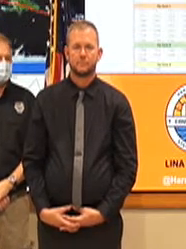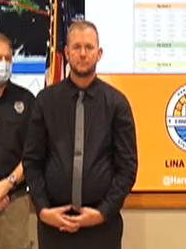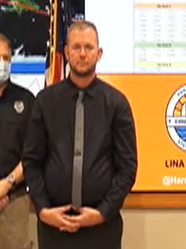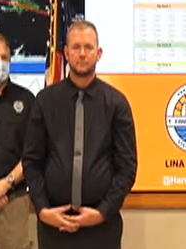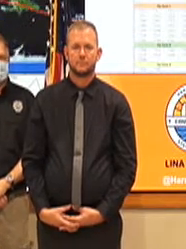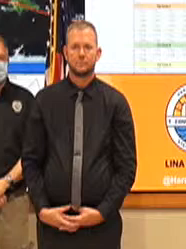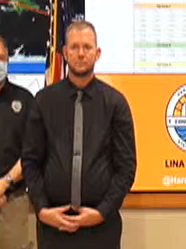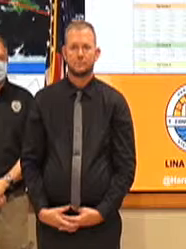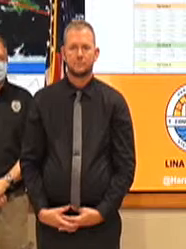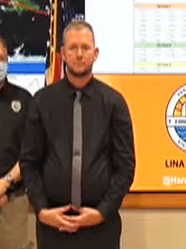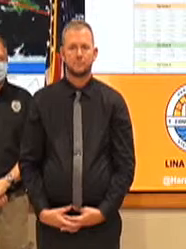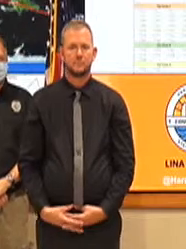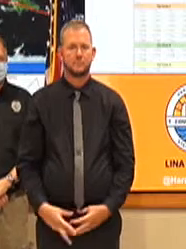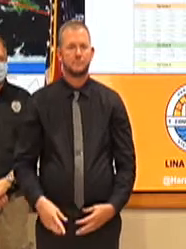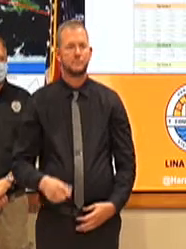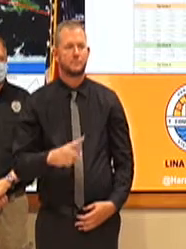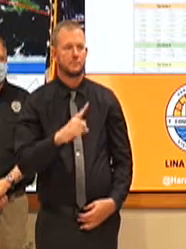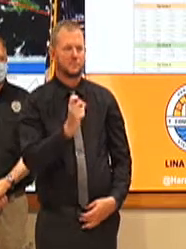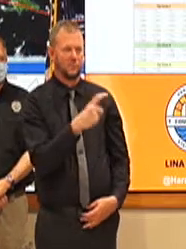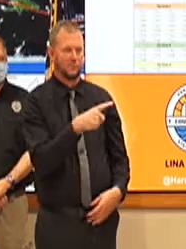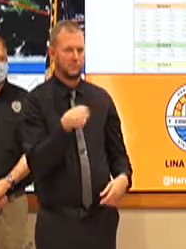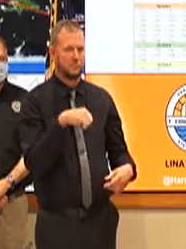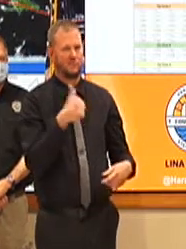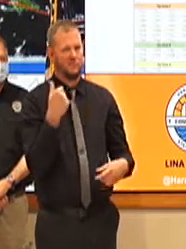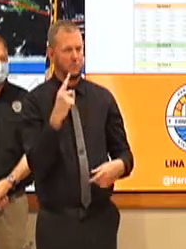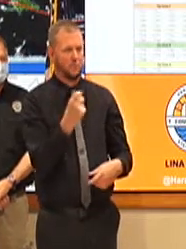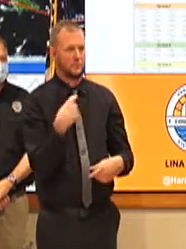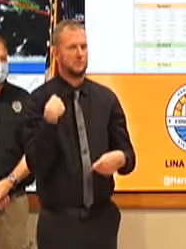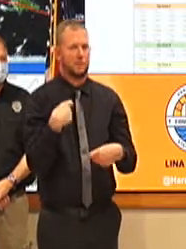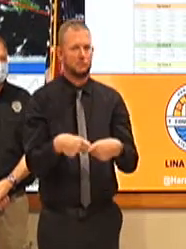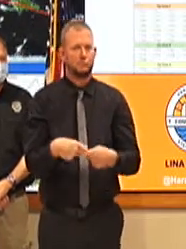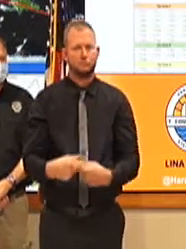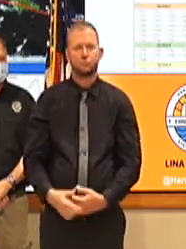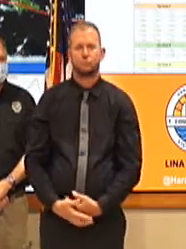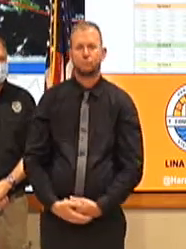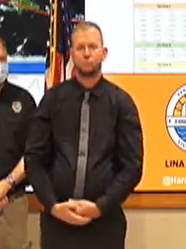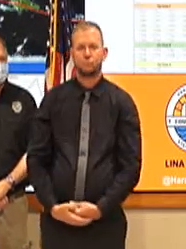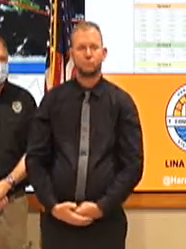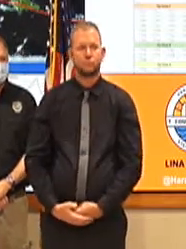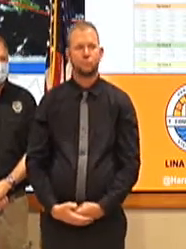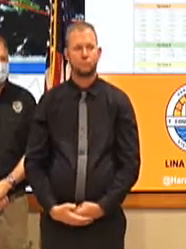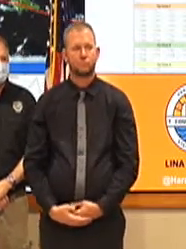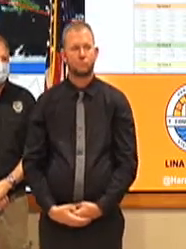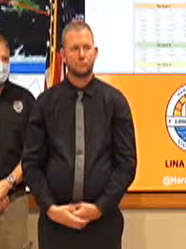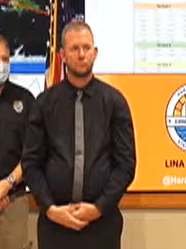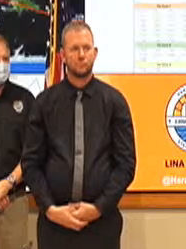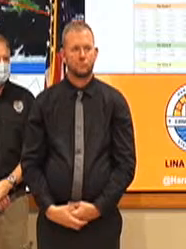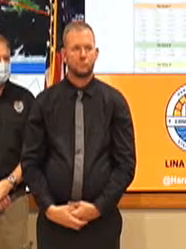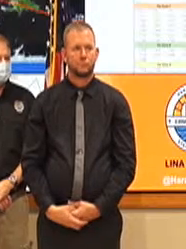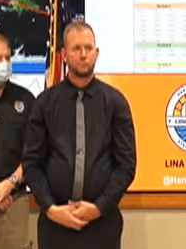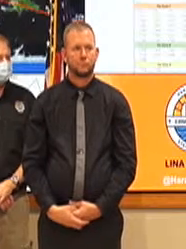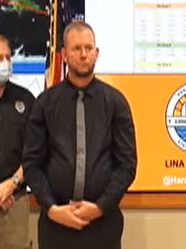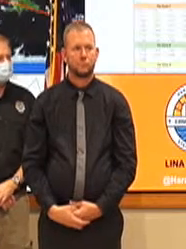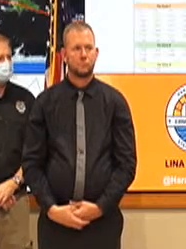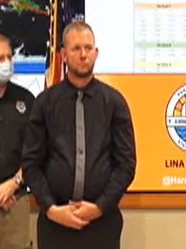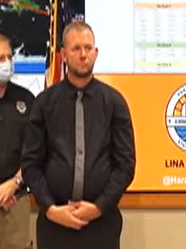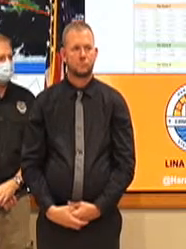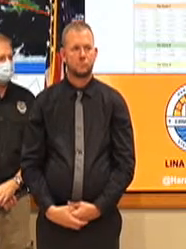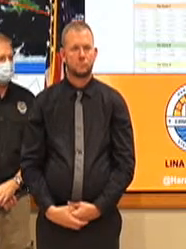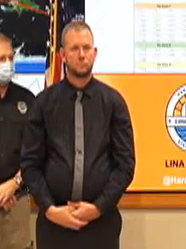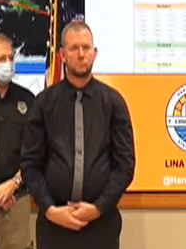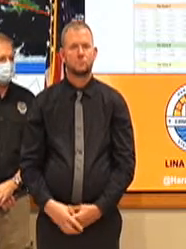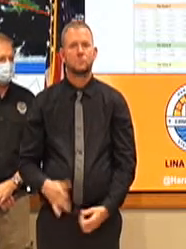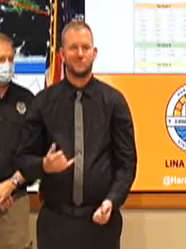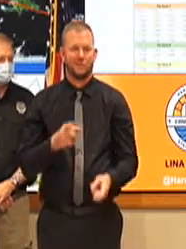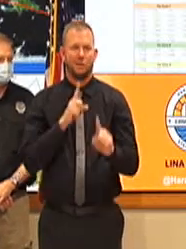momento empezarán los planes de habilitar algún albergue o albergues en toda la zona? ¿Se considera Georgia Brown uno de ellos? Se están